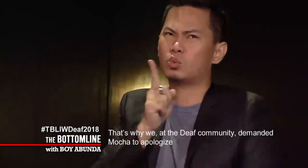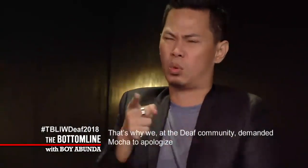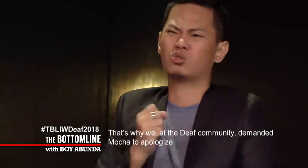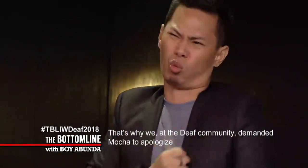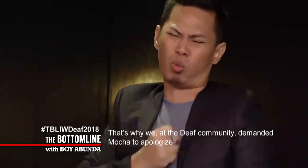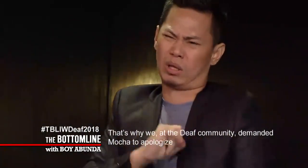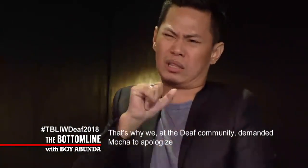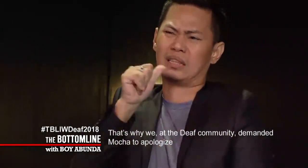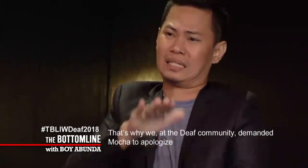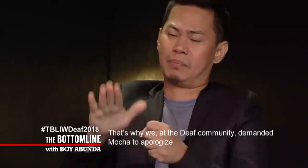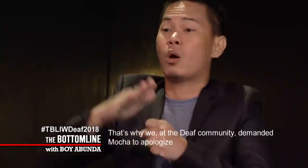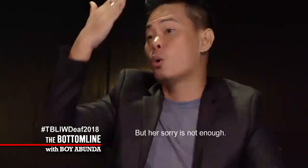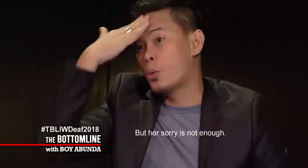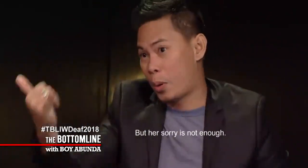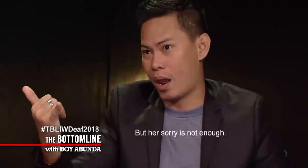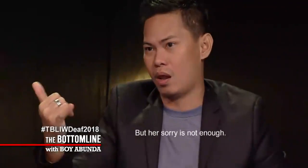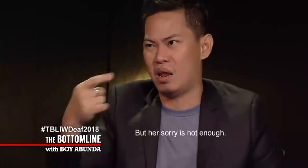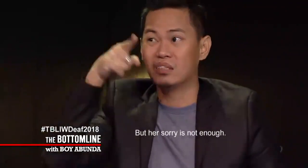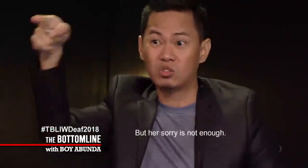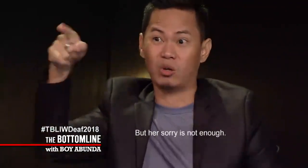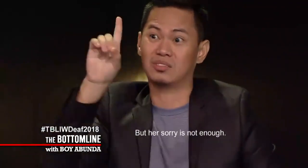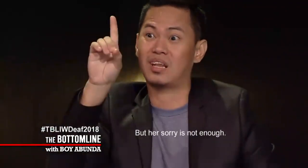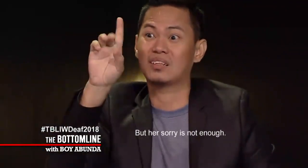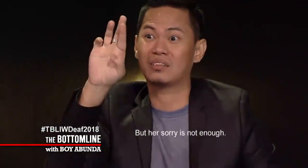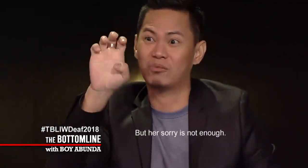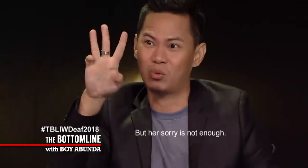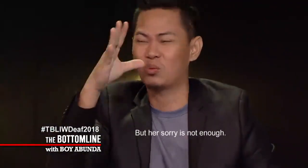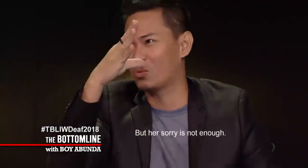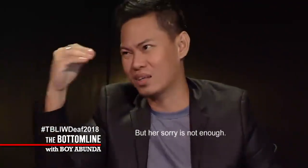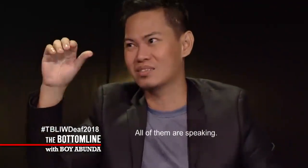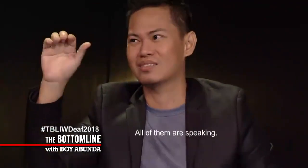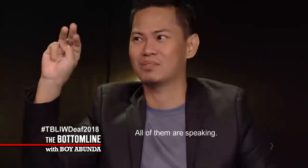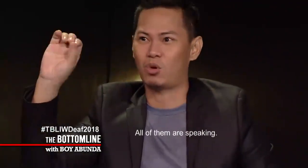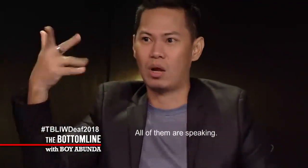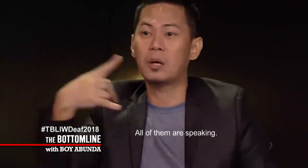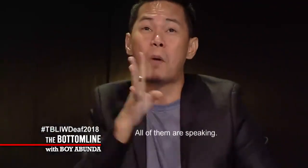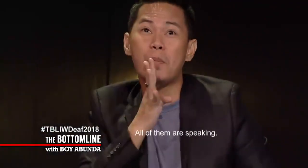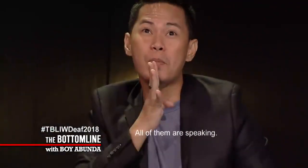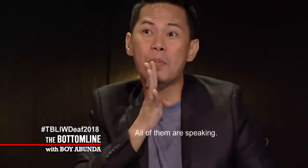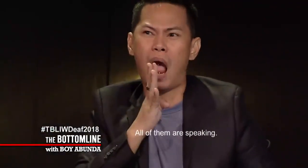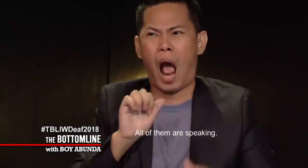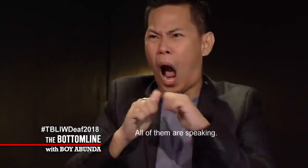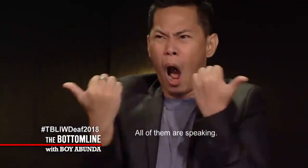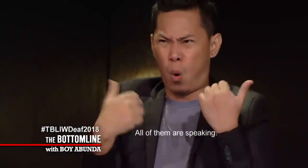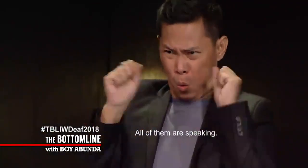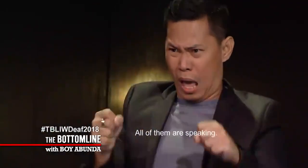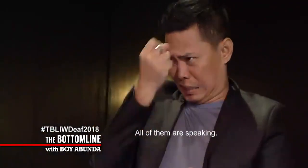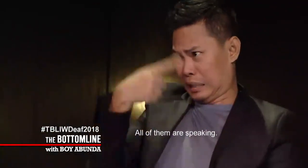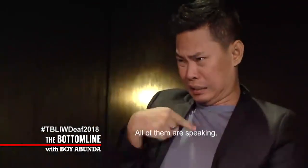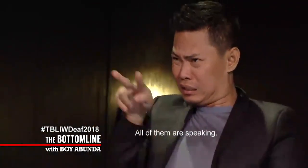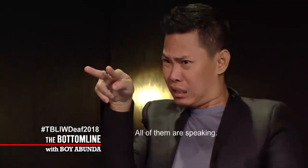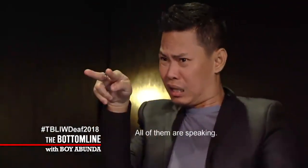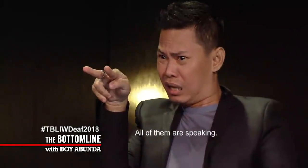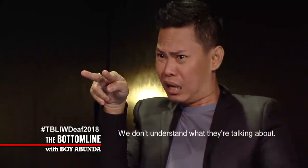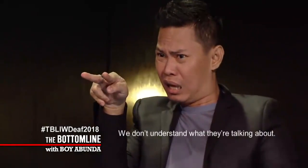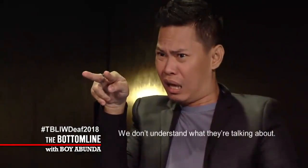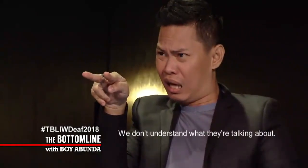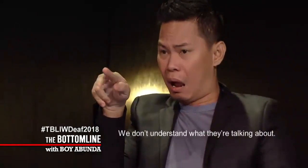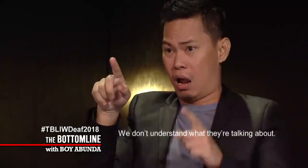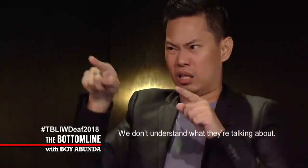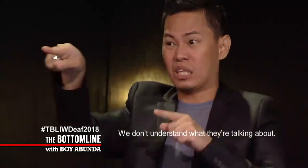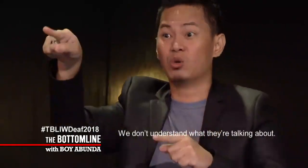dapat talagang mag-sorry. Pero yung pag-sorry niya, hindi enough kasi yun eh. Lahat sila nagsasalita. Hindi